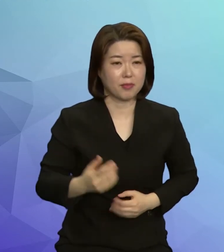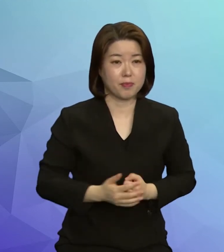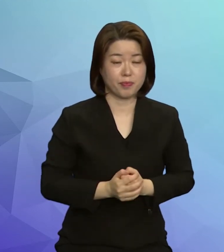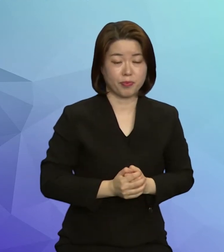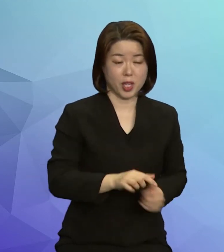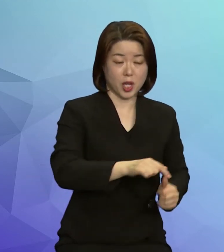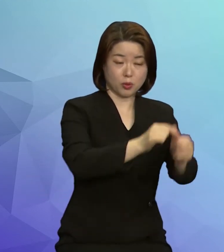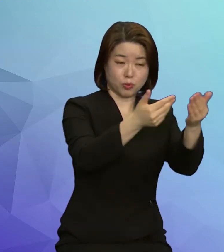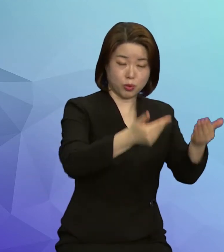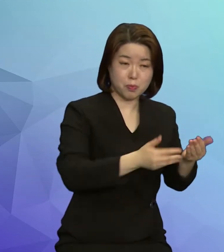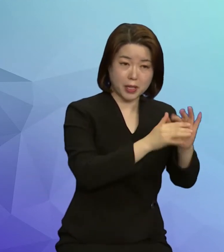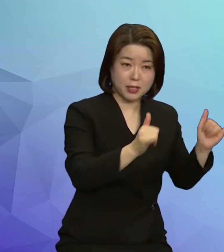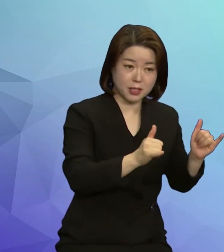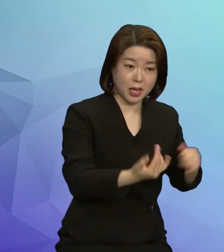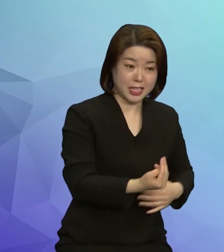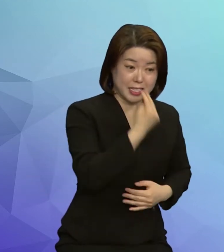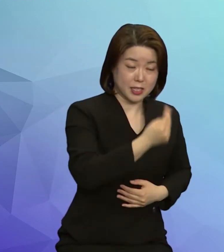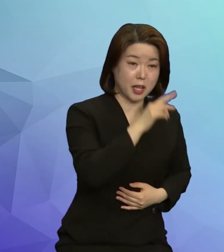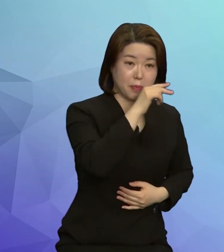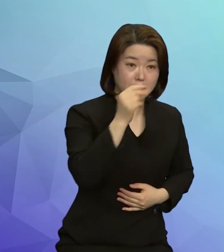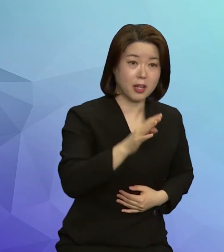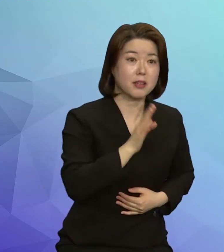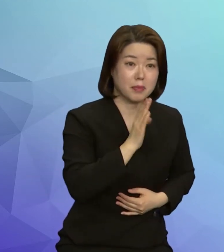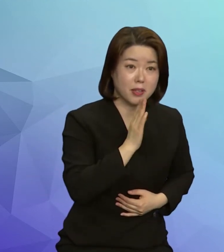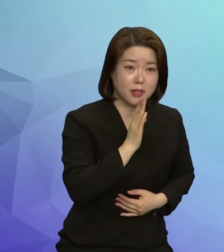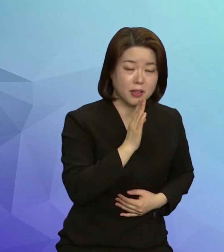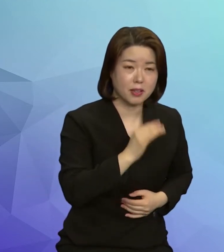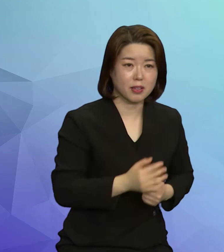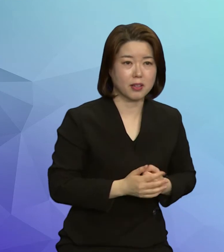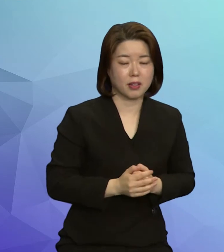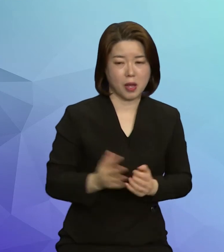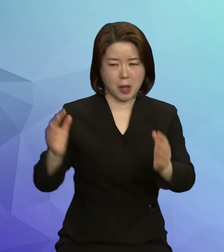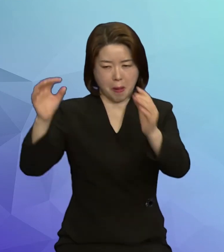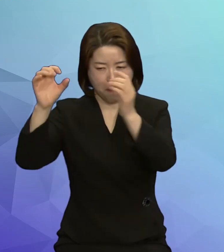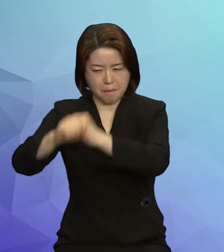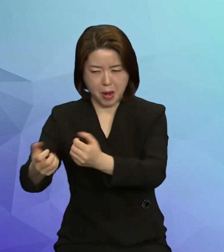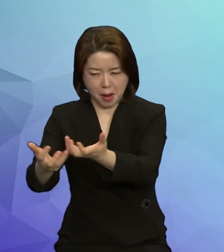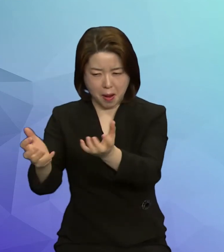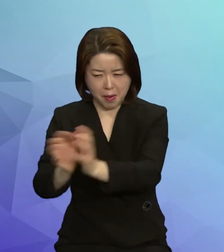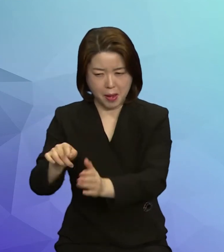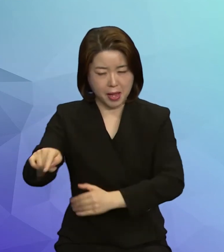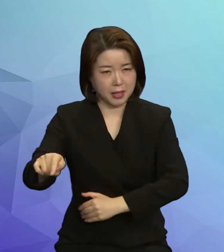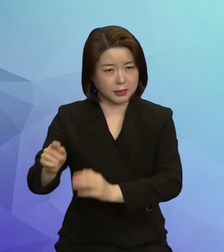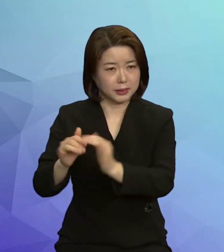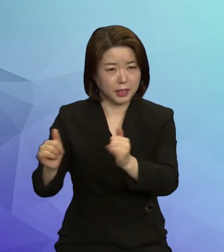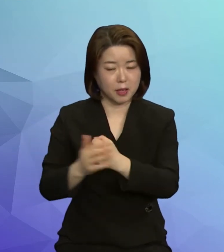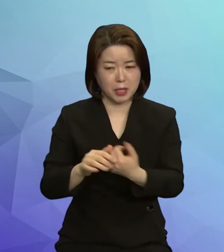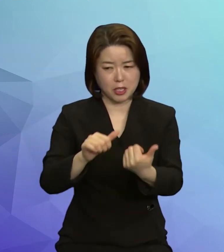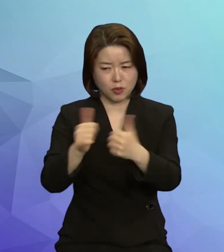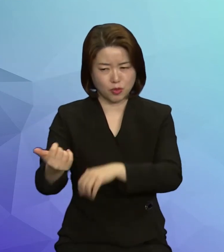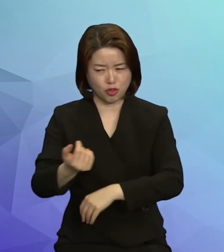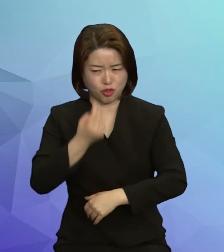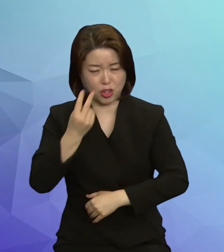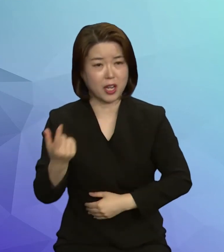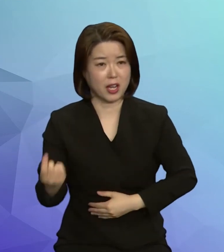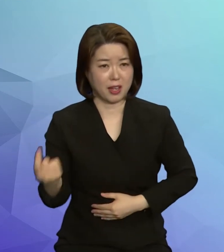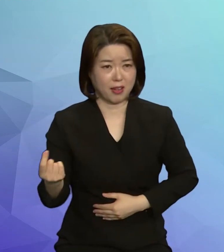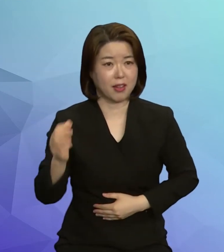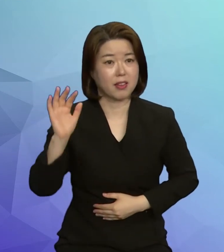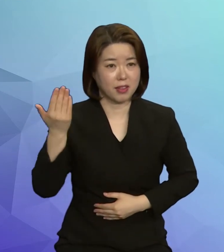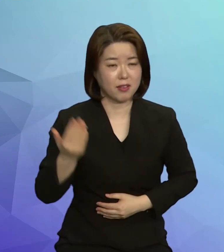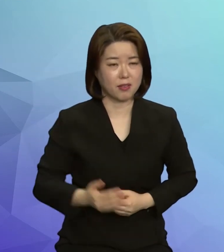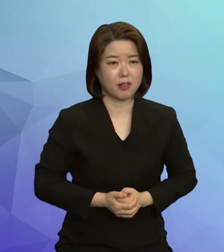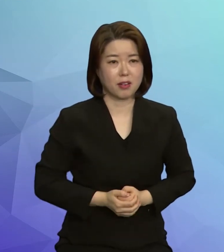했습니다. 구원받는 자에게는 생명의 향기인데 멸망당하는 자들에게는 죽음의